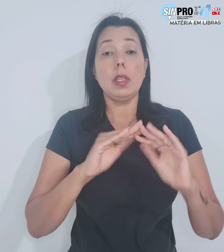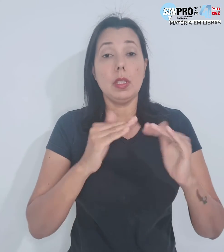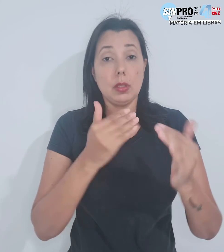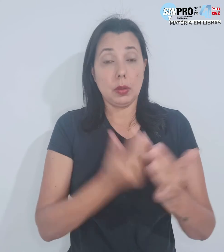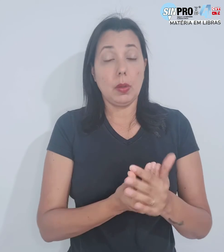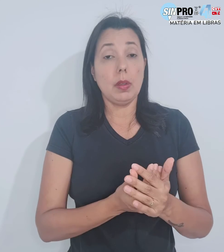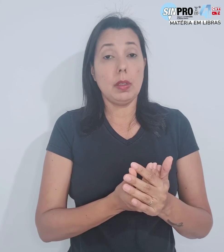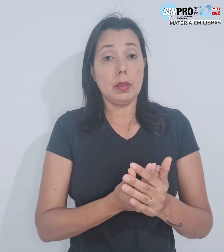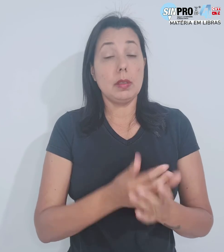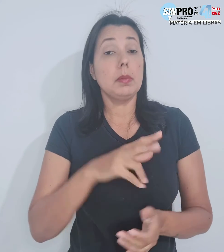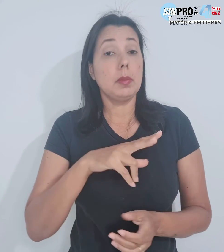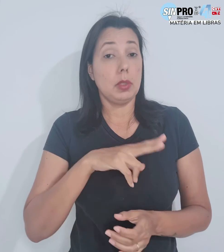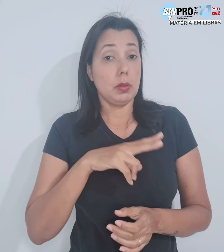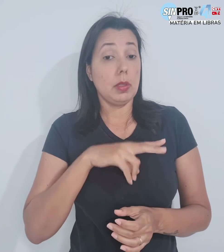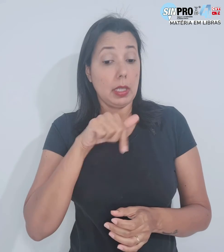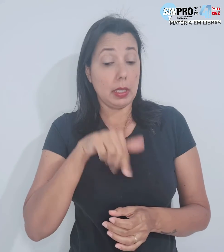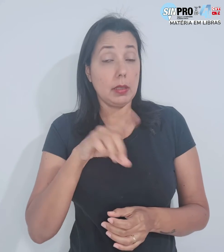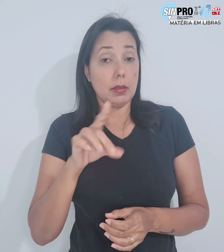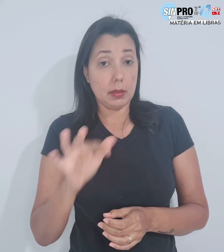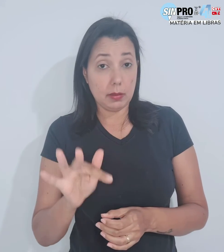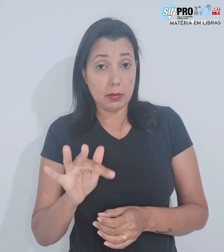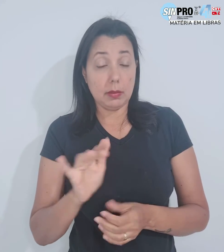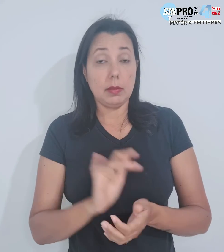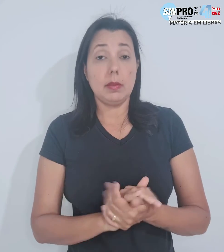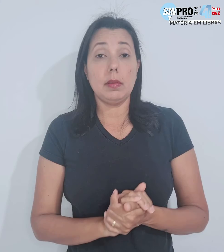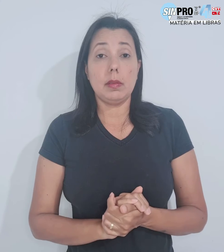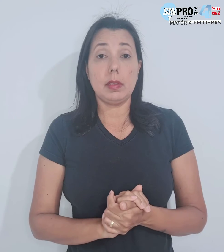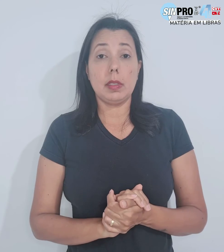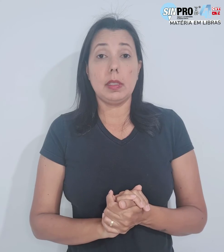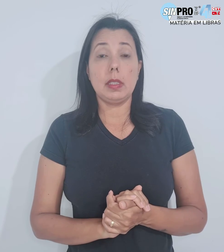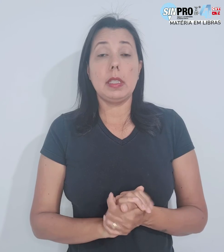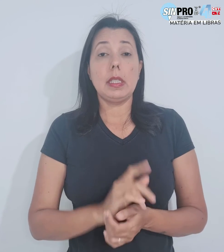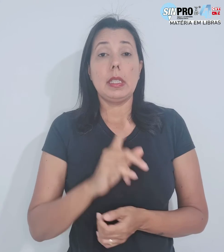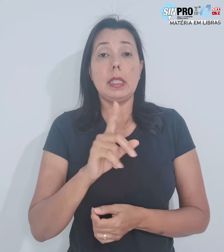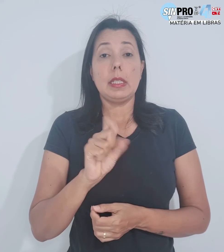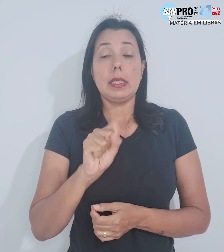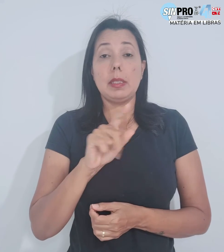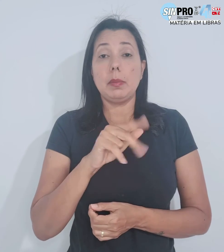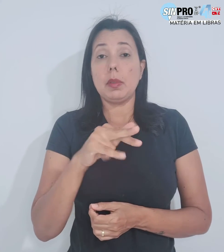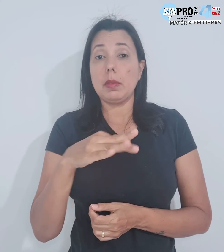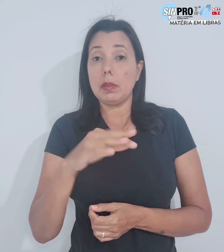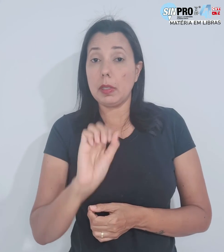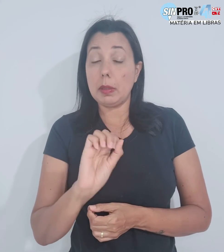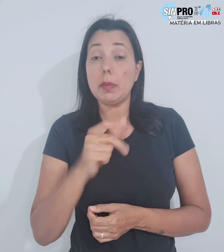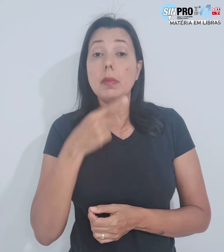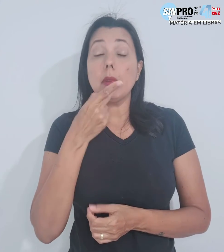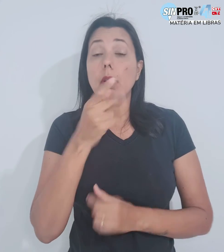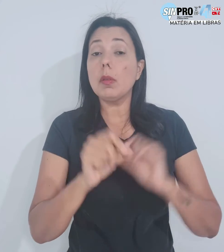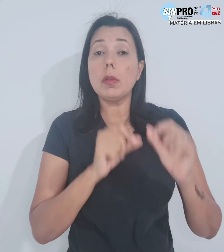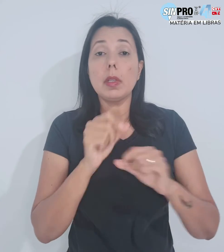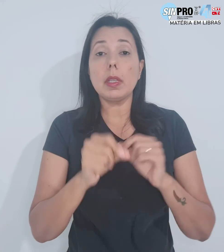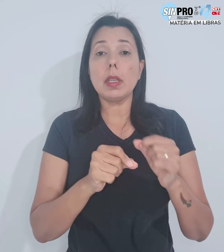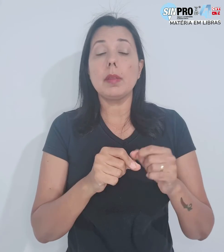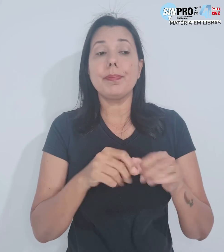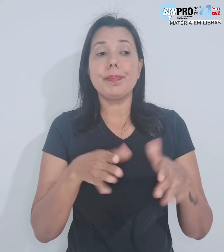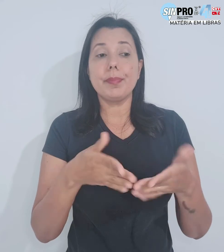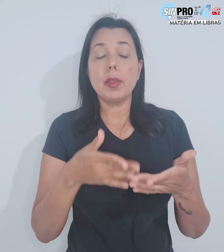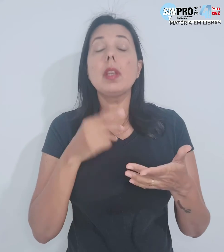em Escolas Particulares no Distrito Federal, Simproep, se manifestou em nota